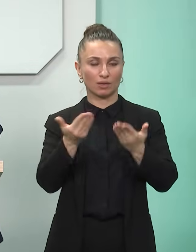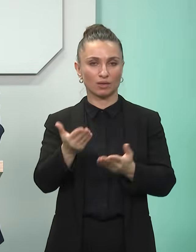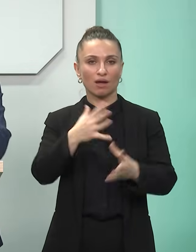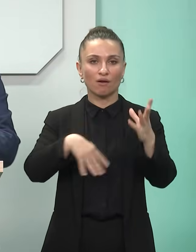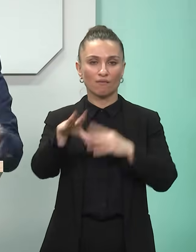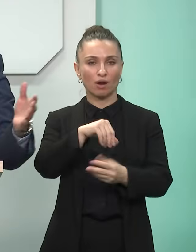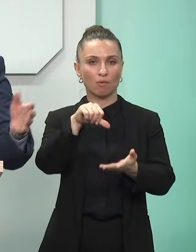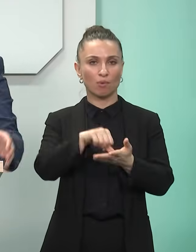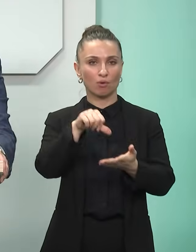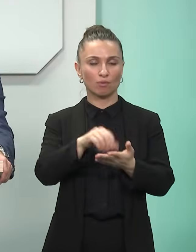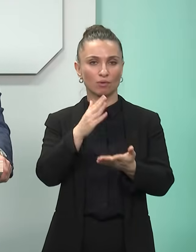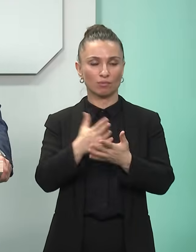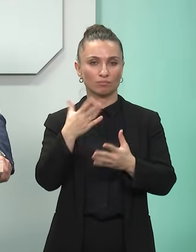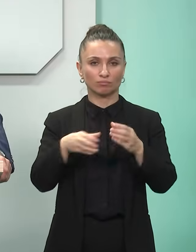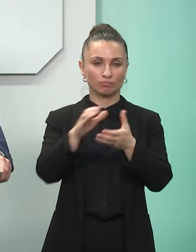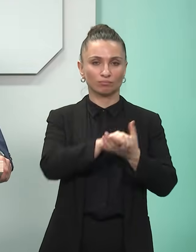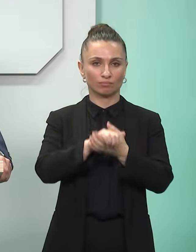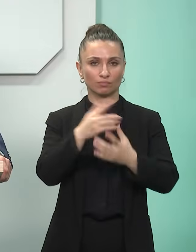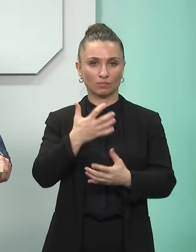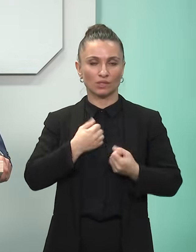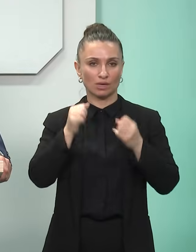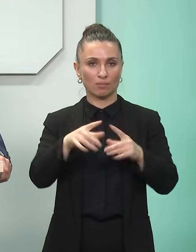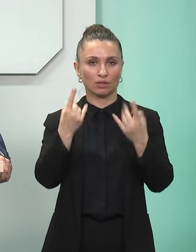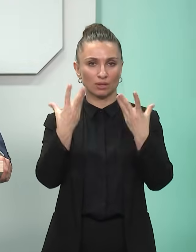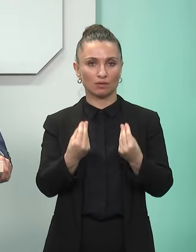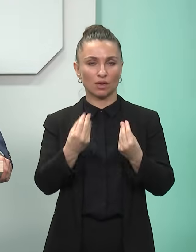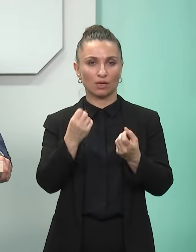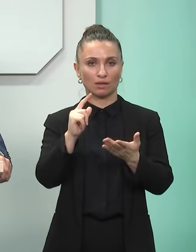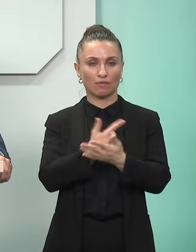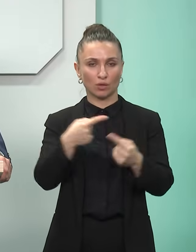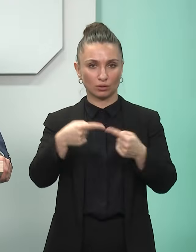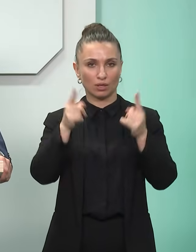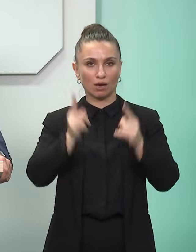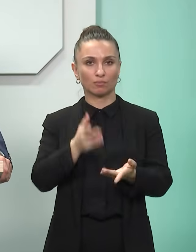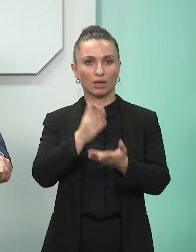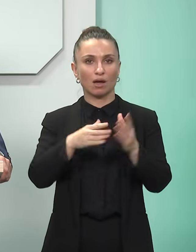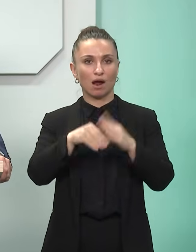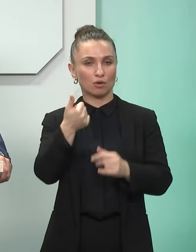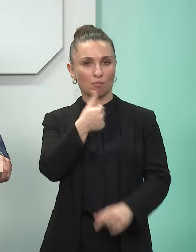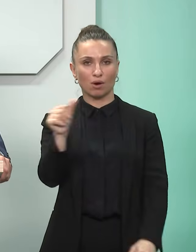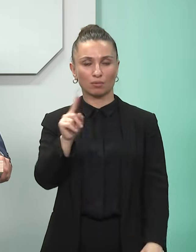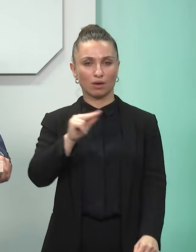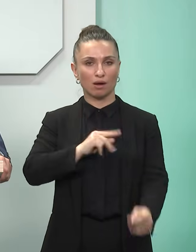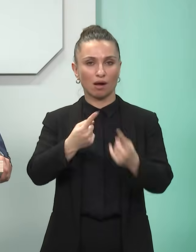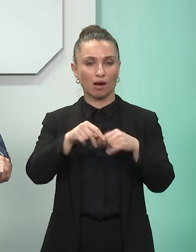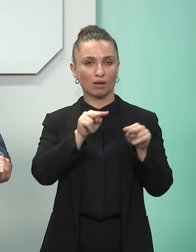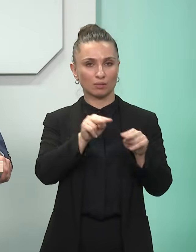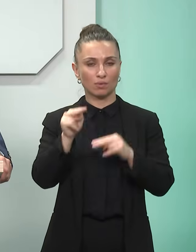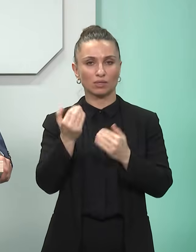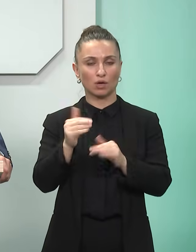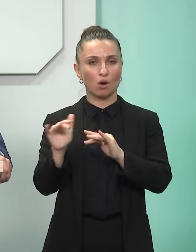ყველა მონაწილემ ხარის ერთობლივმა ძალისხმევამ დღეს კიდევ ერთხელ დაამტკიცა, რომ არჩევნები არა მხოლოდ